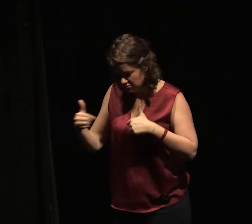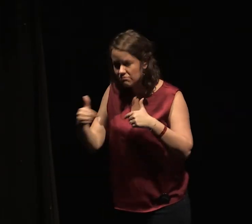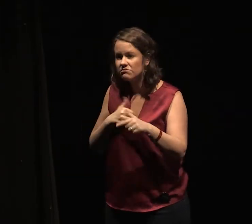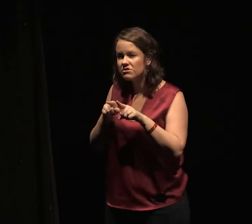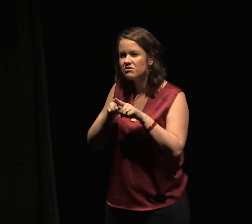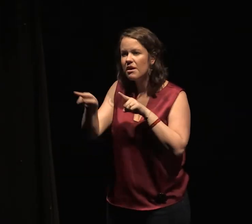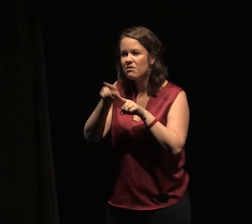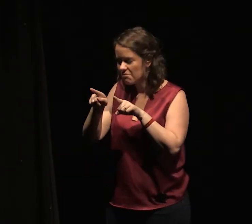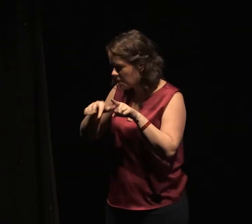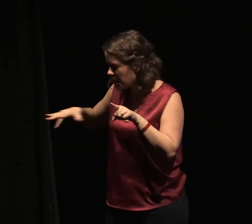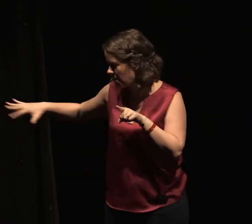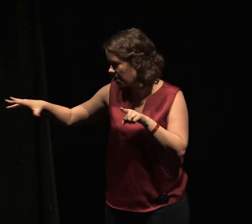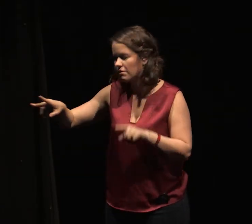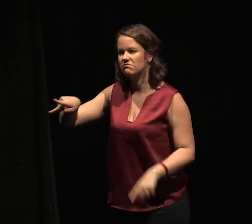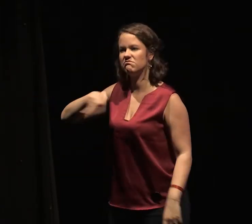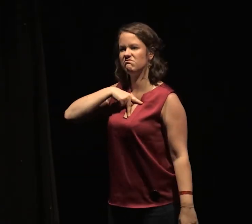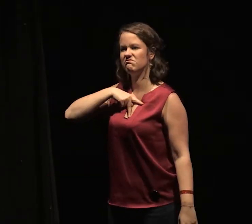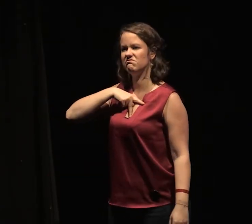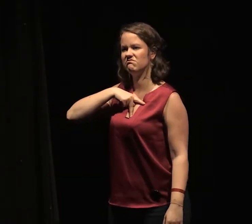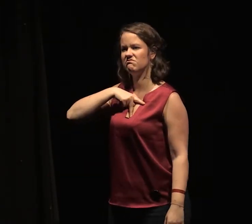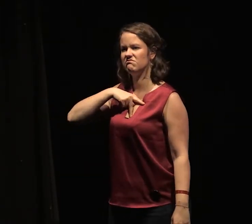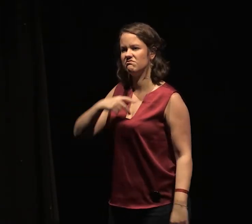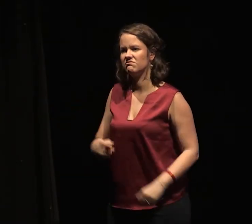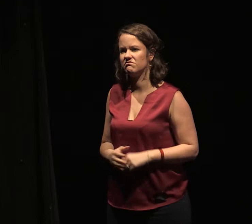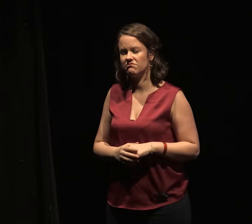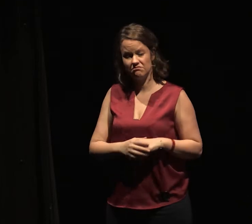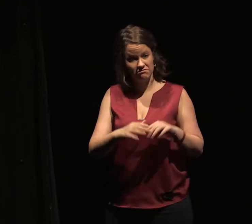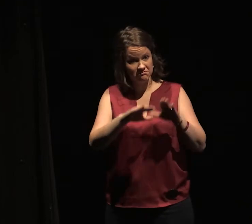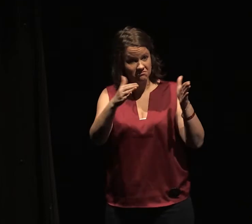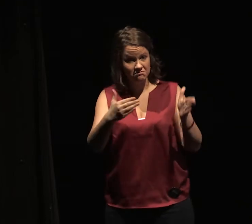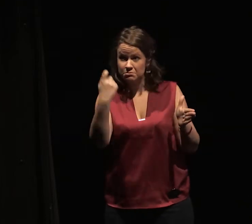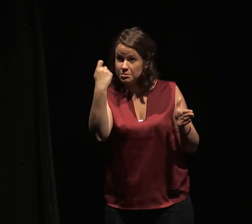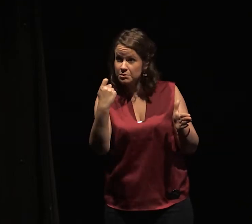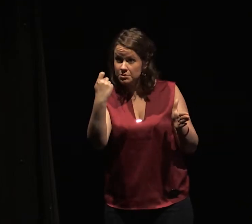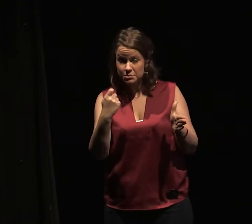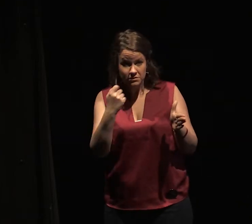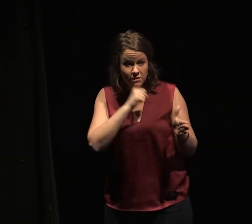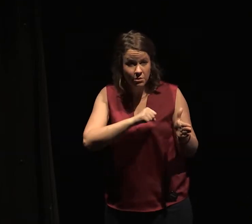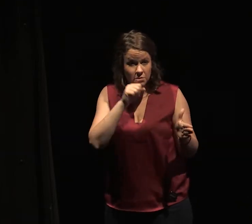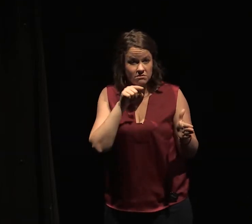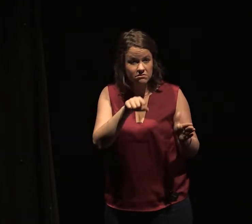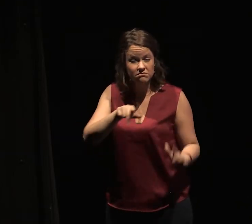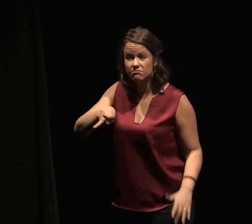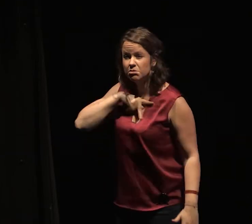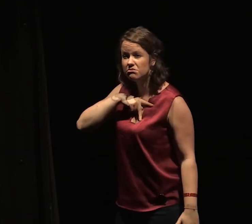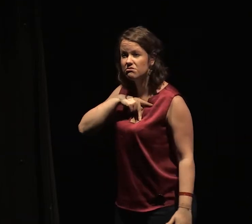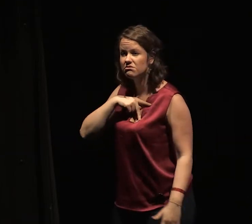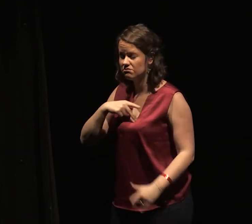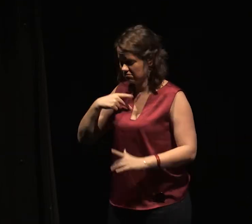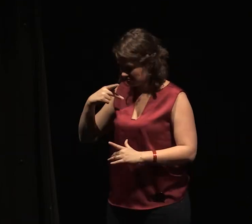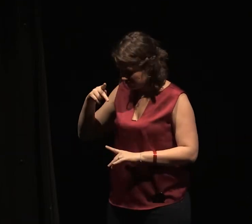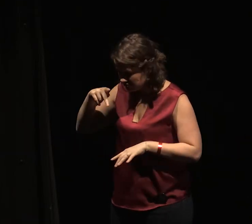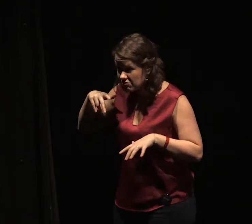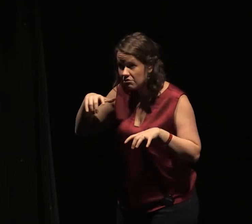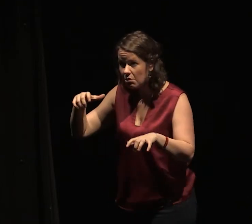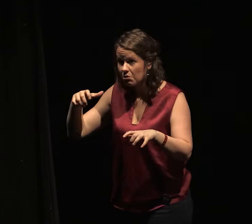sperme m'appartiennent. Et le vieil rébus m'appartient. M'appartiennent mon fantôme et